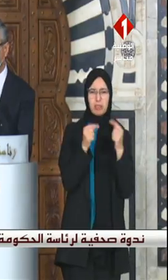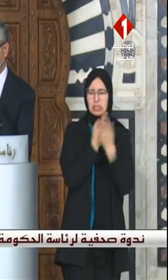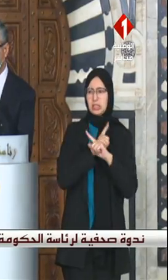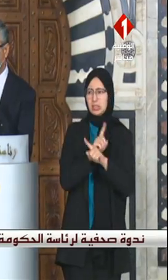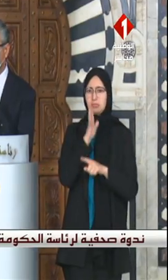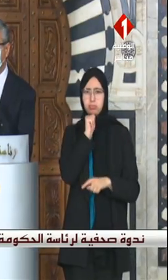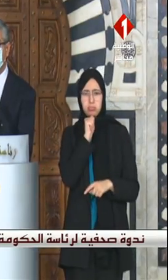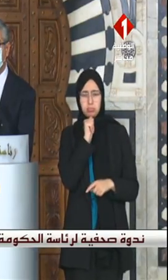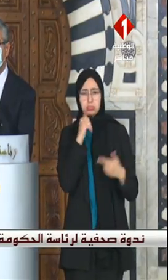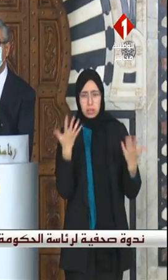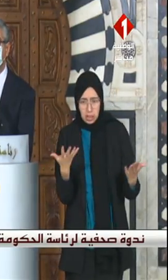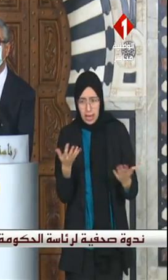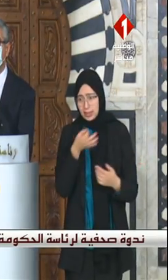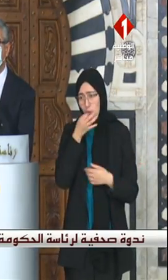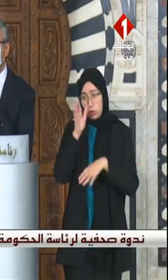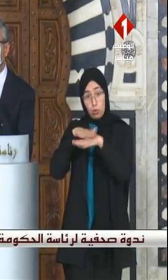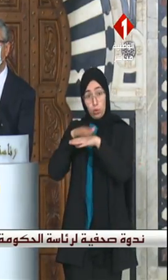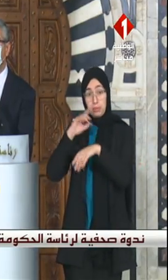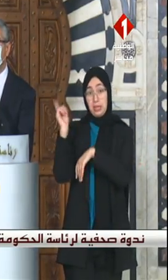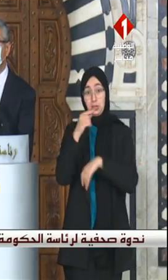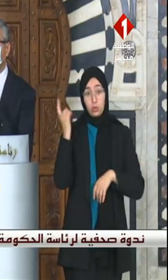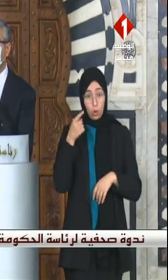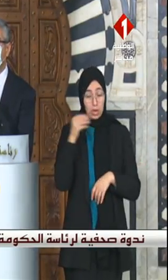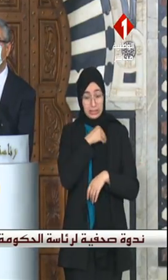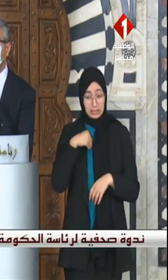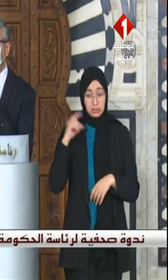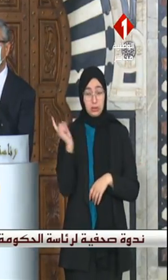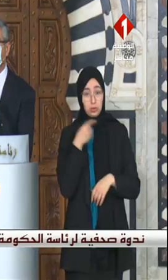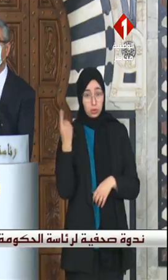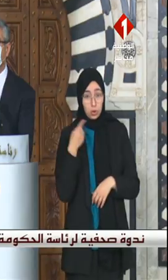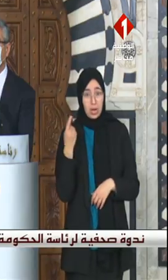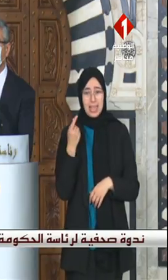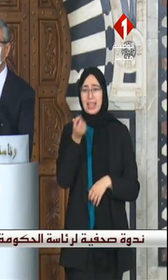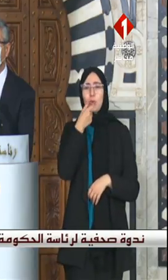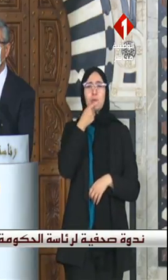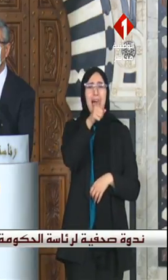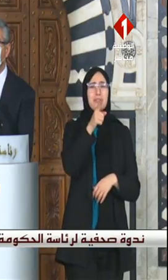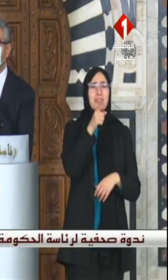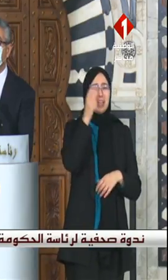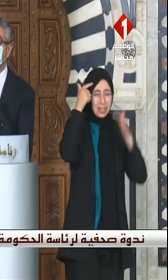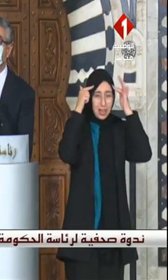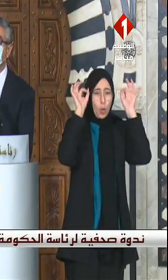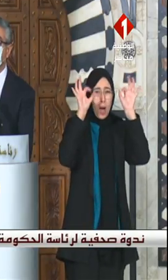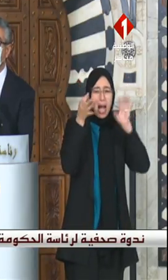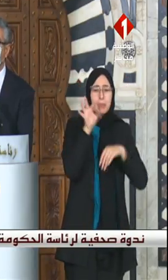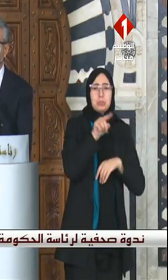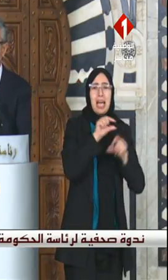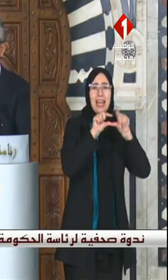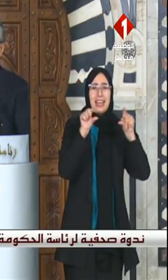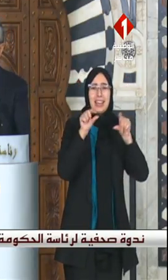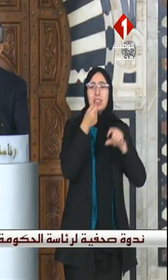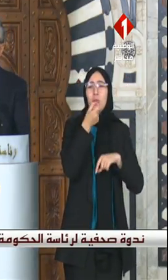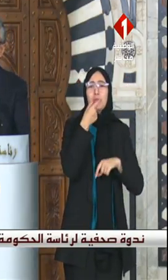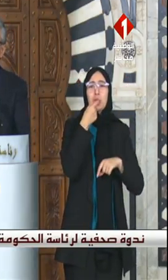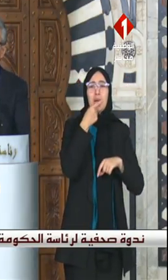للدويات واللي قلقنا وماذا بينا ننبهوا المواطنين، كونه فما لو باراسيتامول احنا نستعملوه، لكن هو مسوق